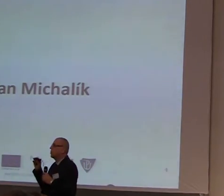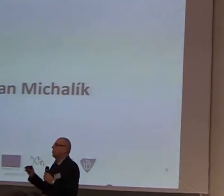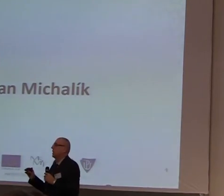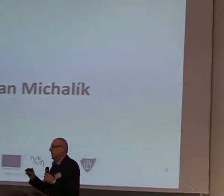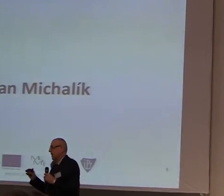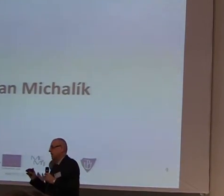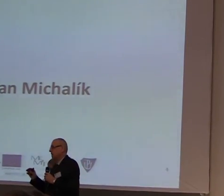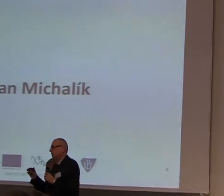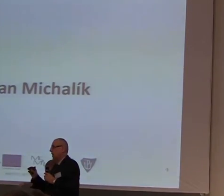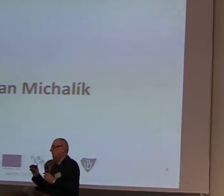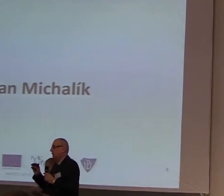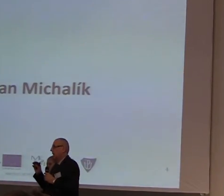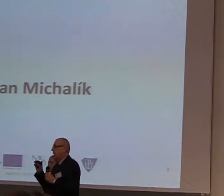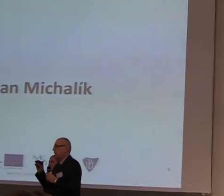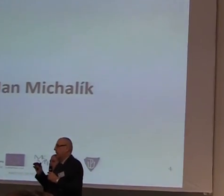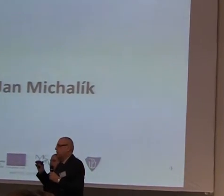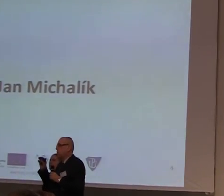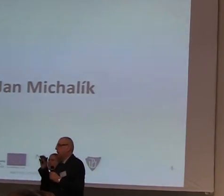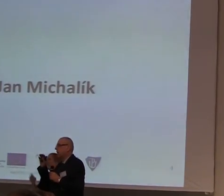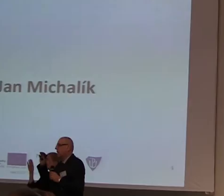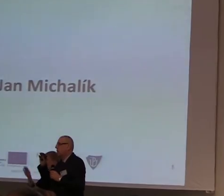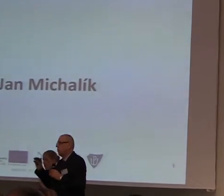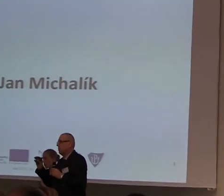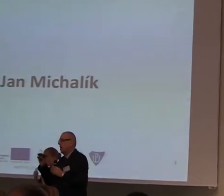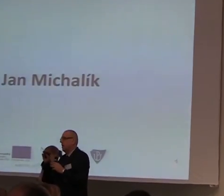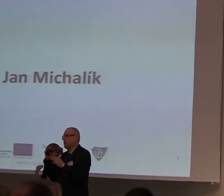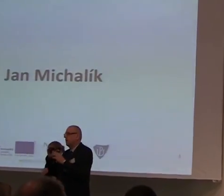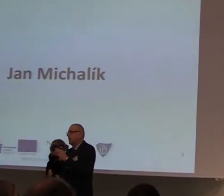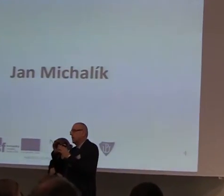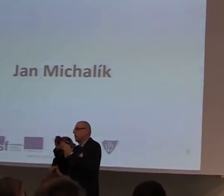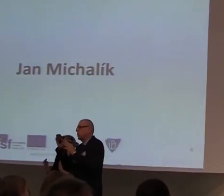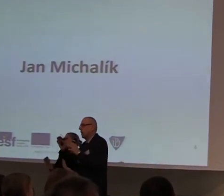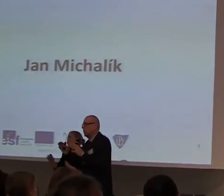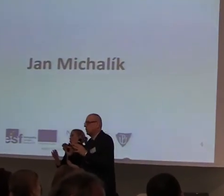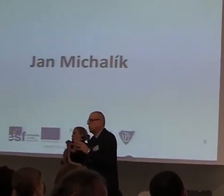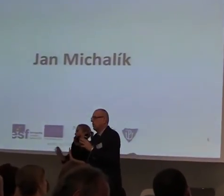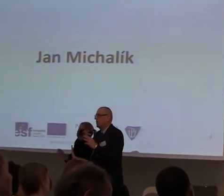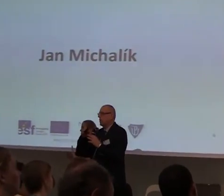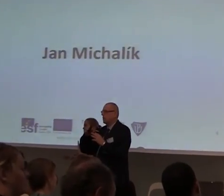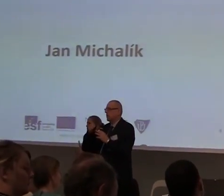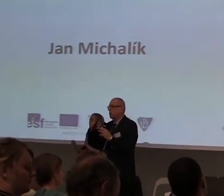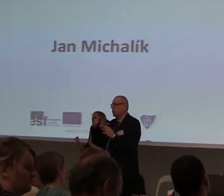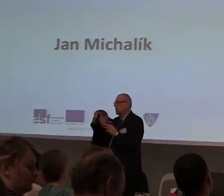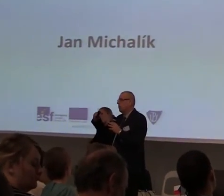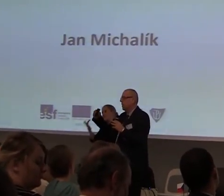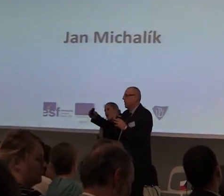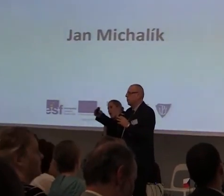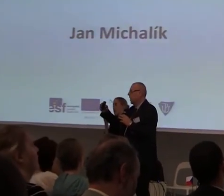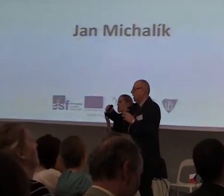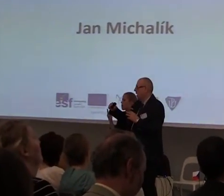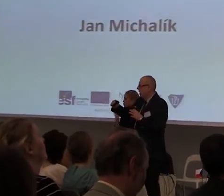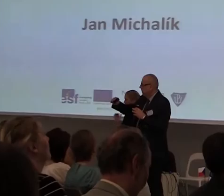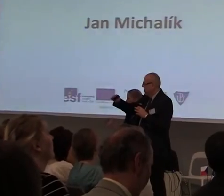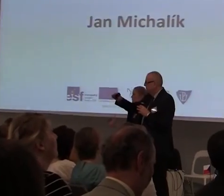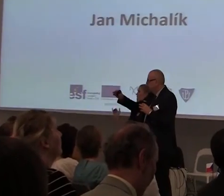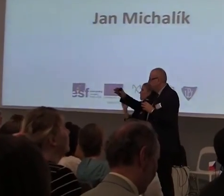Zákon je suchý text a je to nějaká norma nějakého žádoucího chování. Zákonodárce predikuje